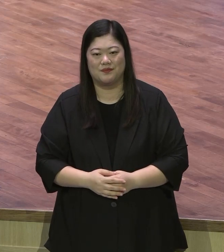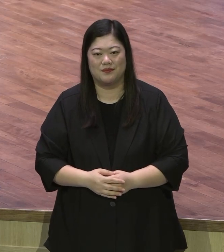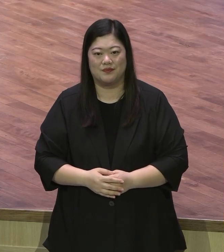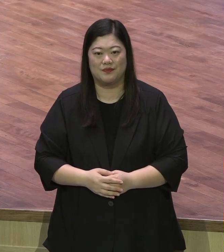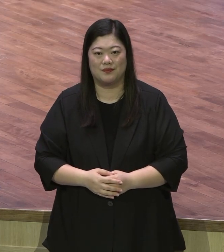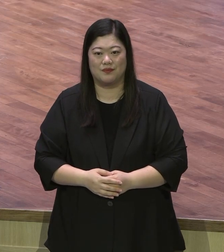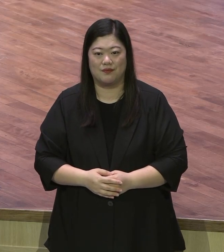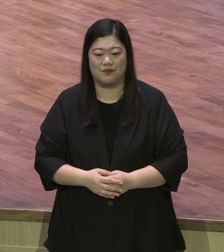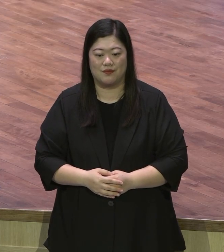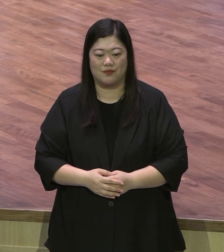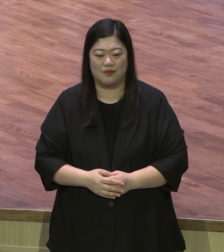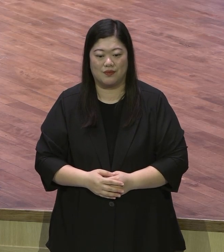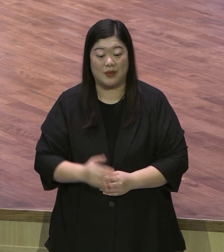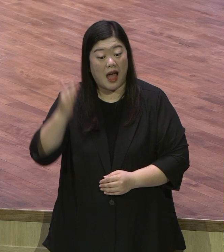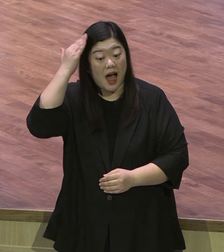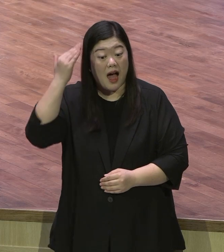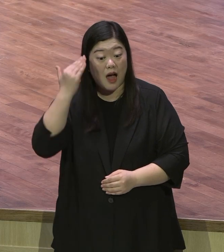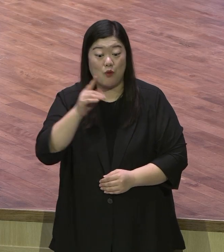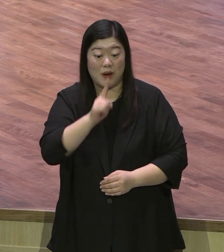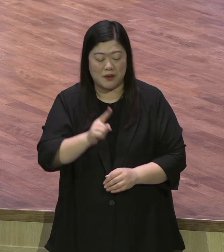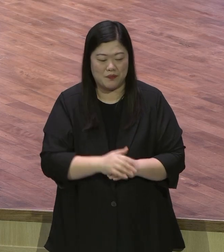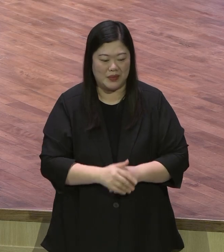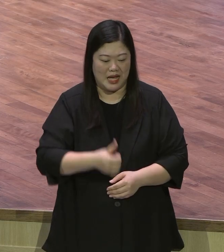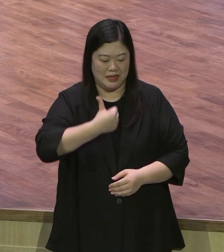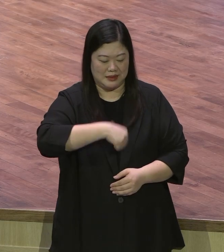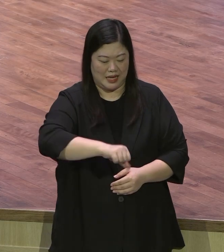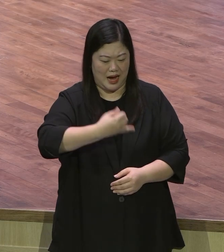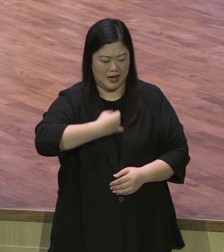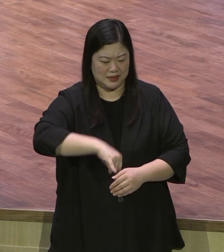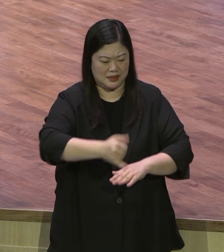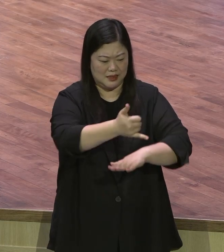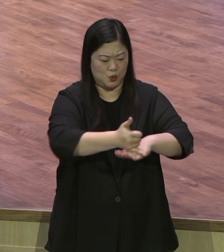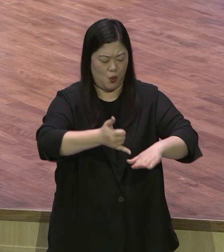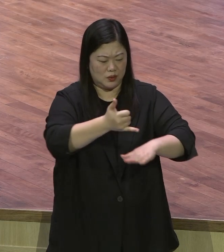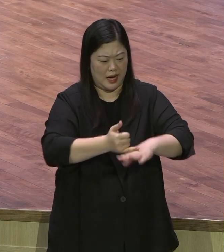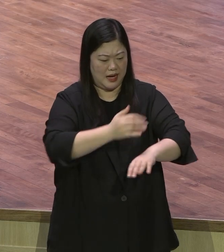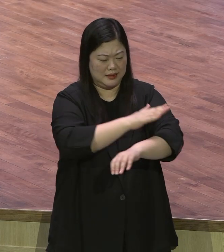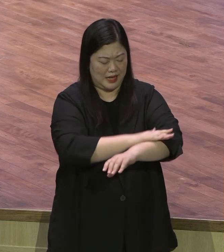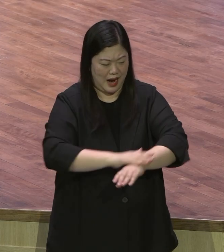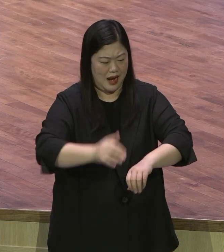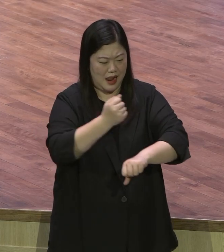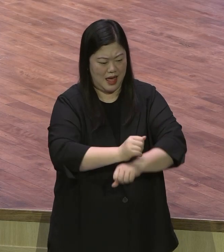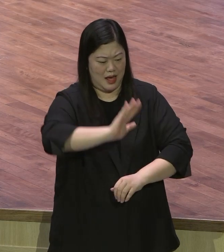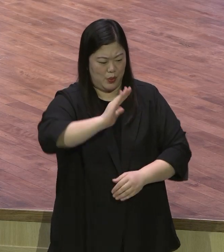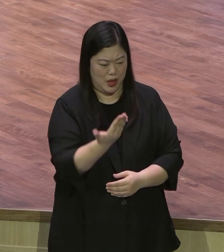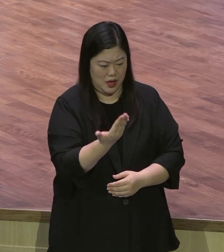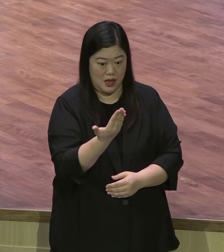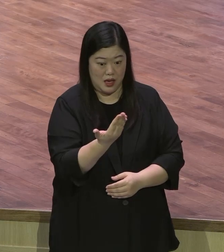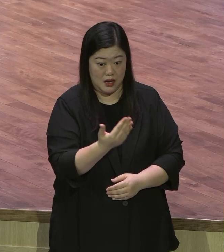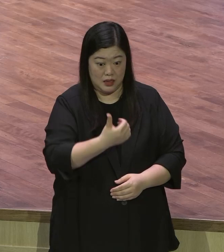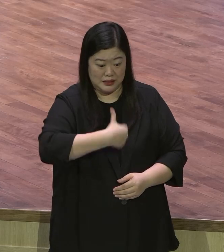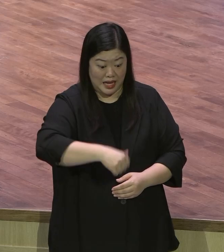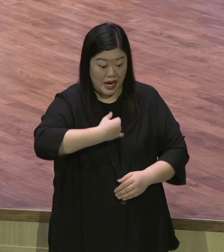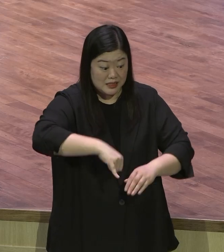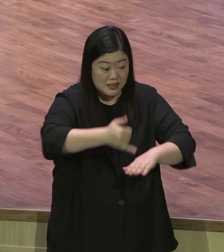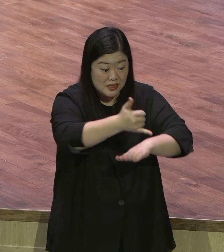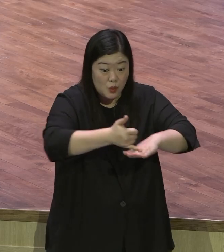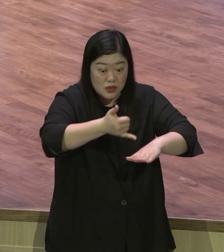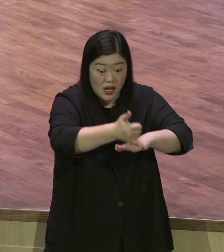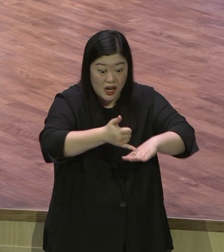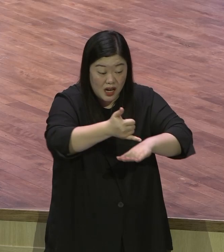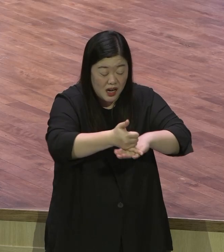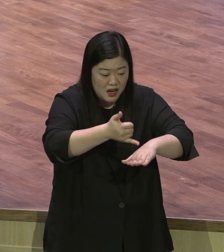자식 농사 잘 해야 됩니다. 그게 뭡니까? 언약 심어줘서 언약 속에서 살 수도 잘 산다 못